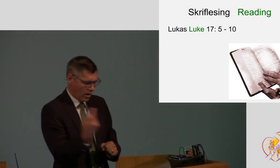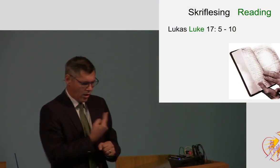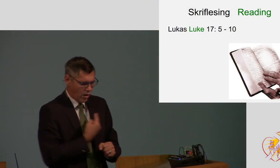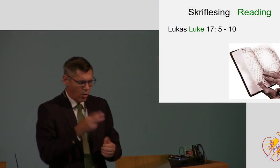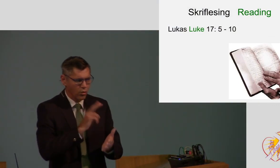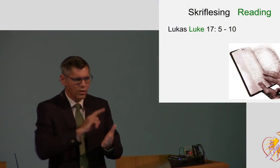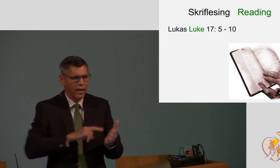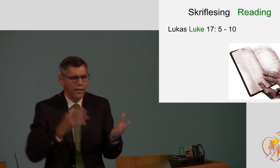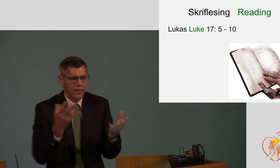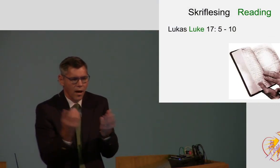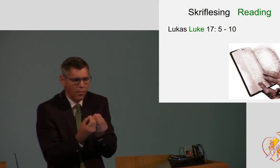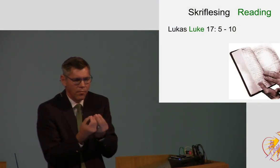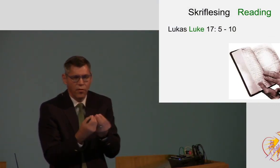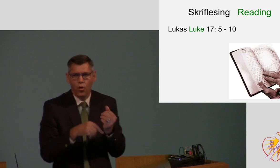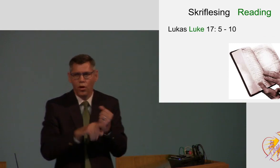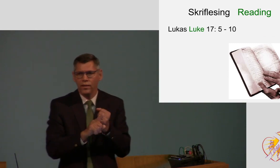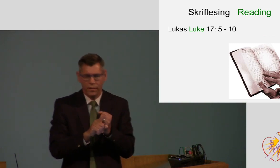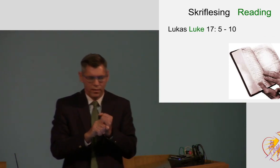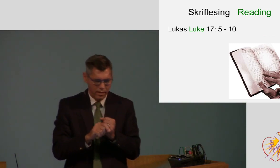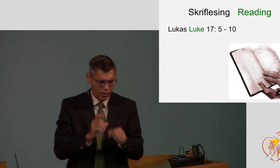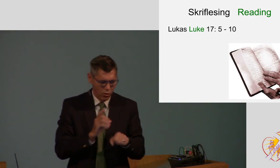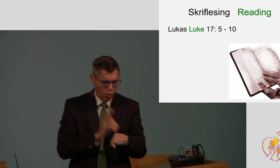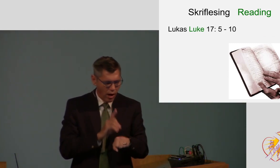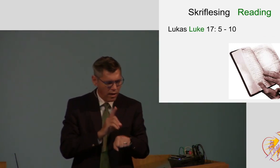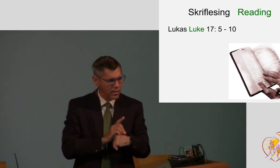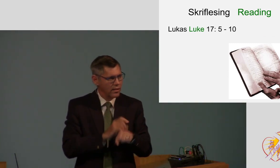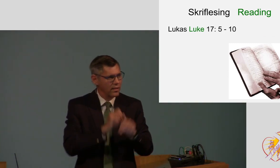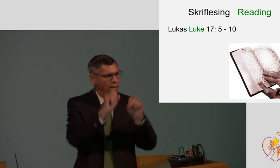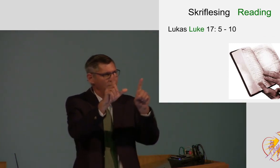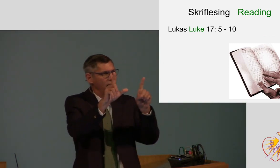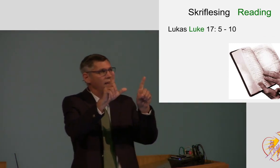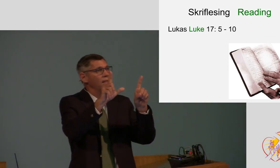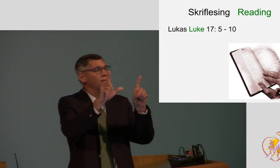Ons lees saam vanoggend, dis Lukas 17.